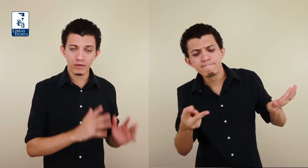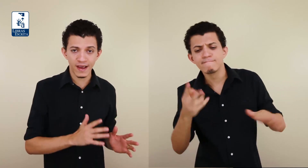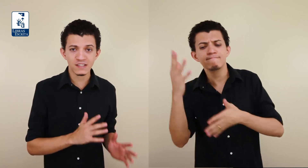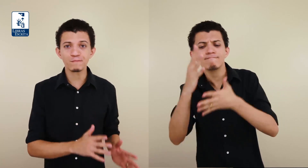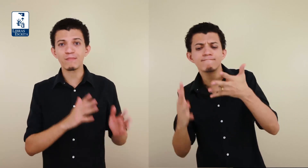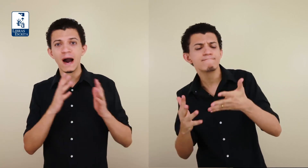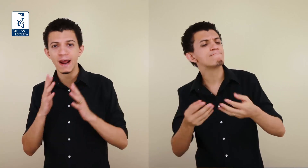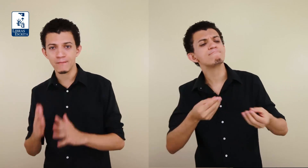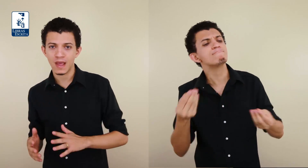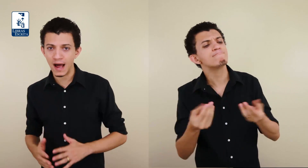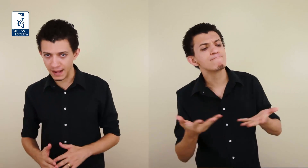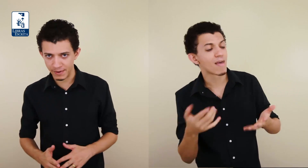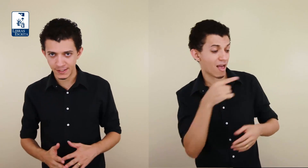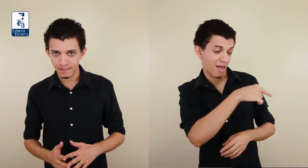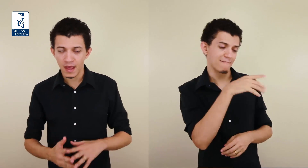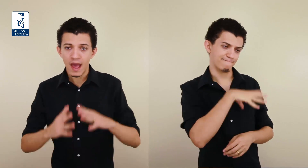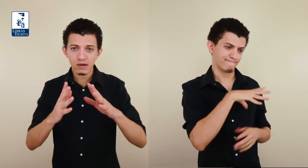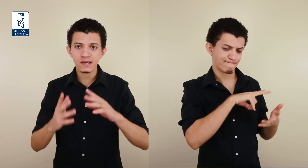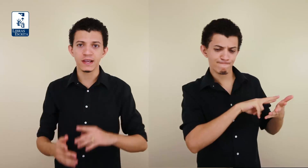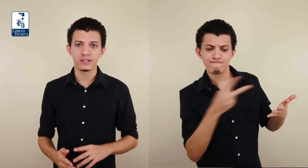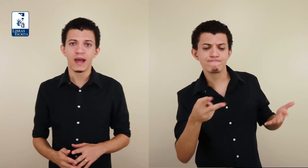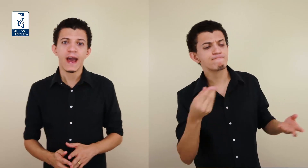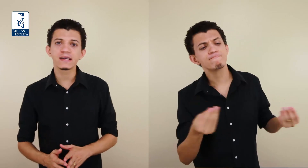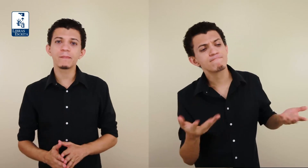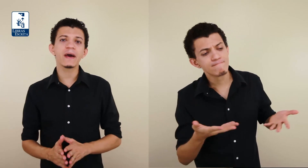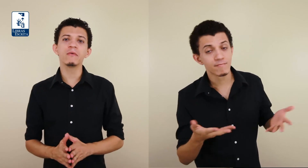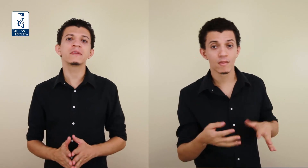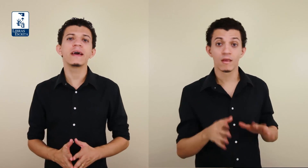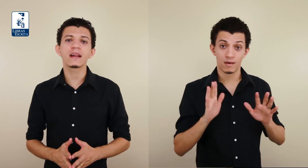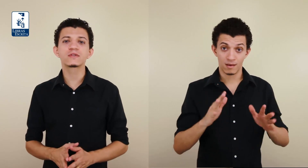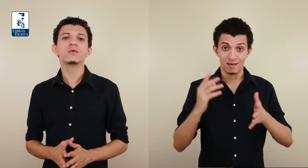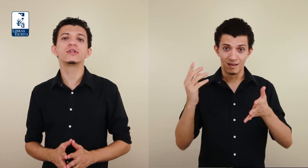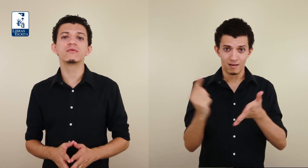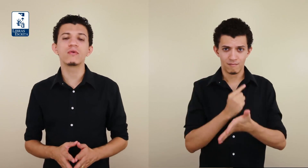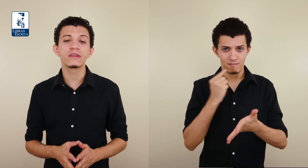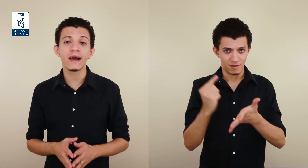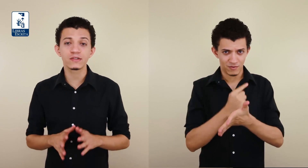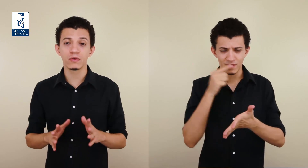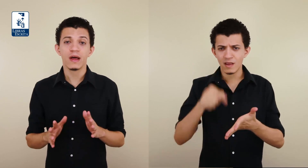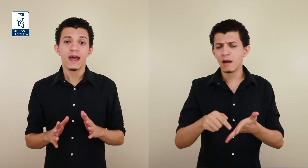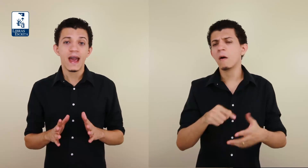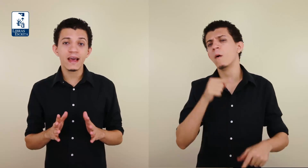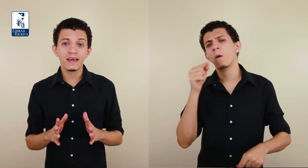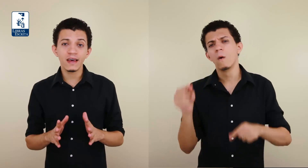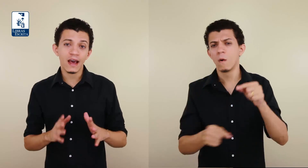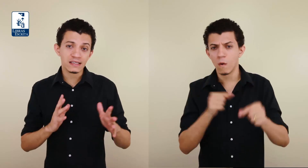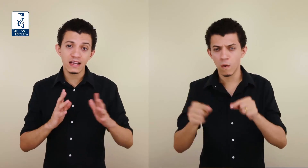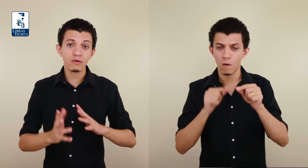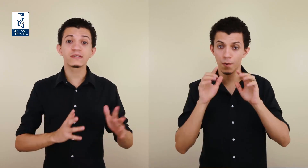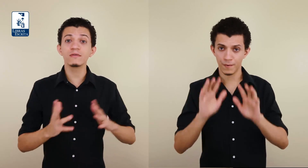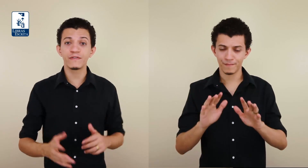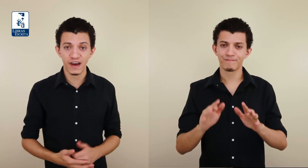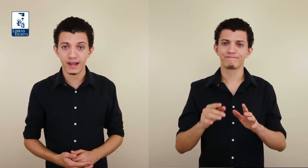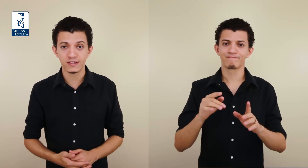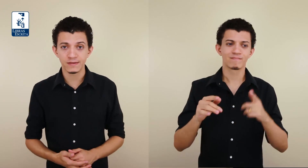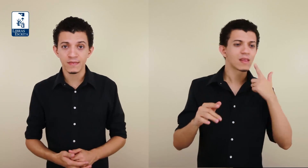português para a Libras? É o seguinte, essa pergunta aí ela surge do contexto em que as línguas são diferentes.